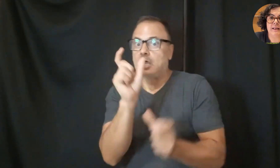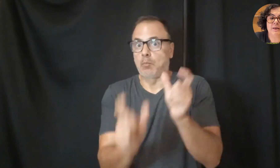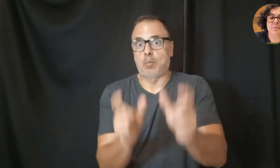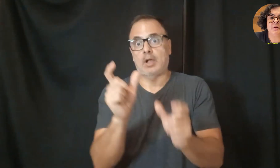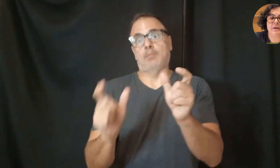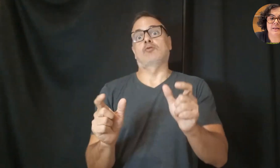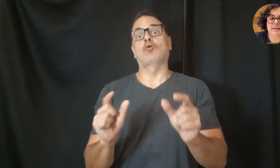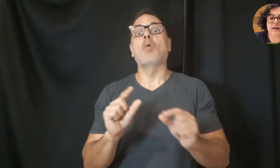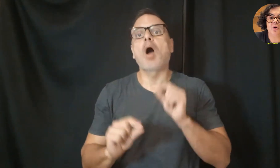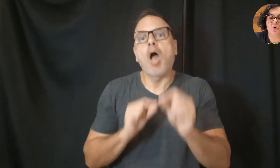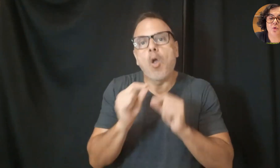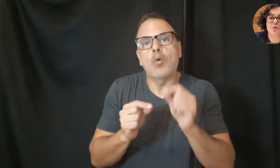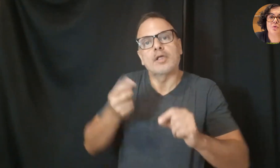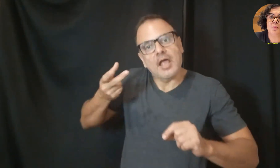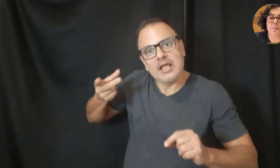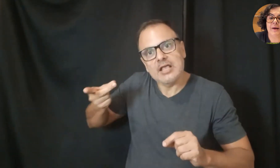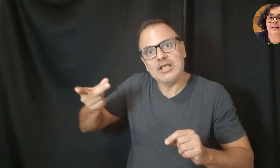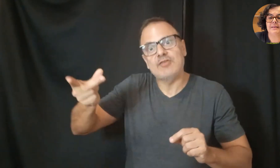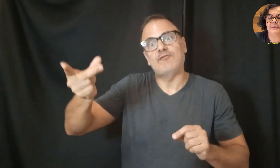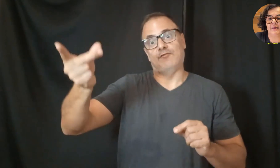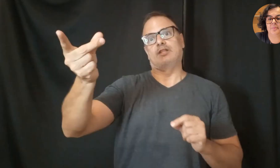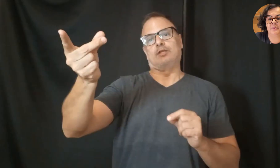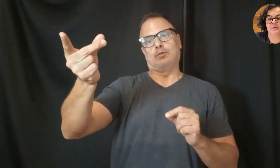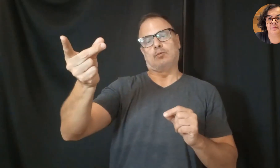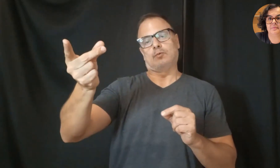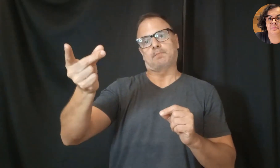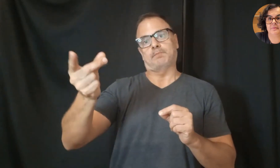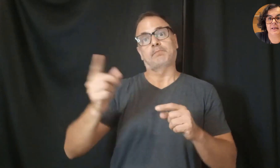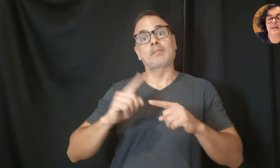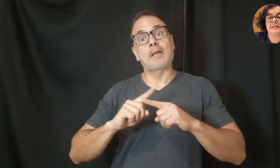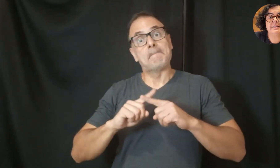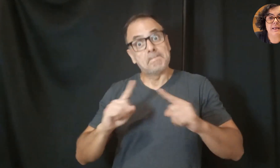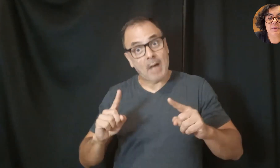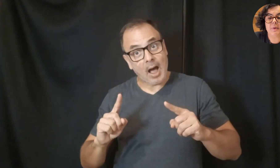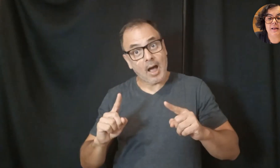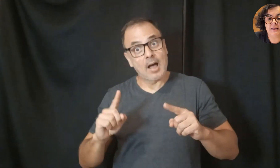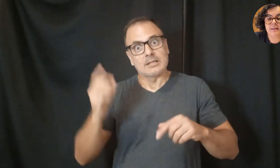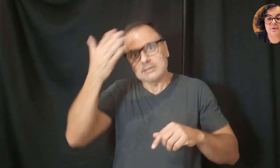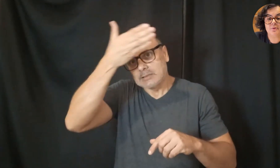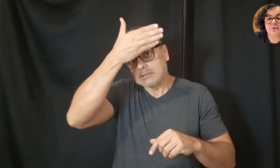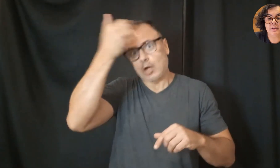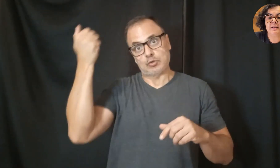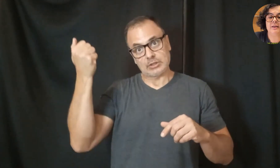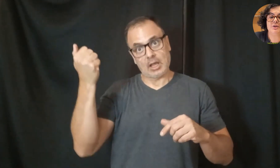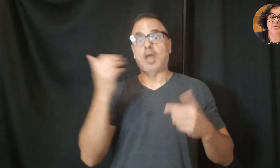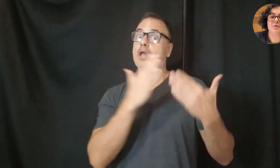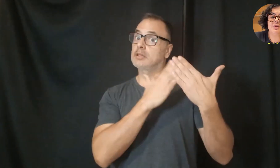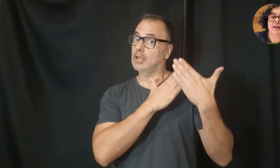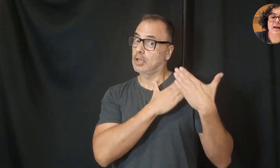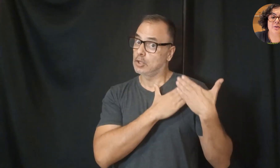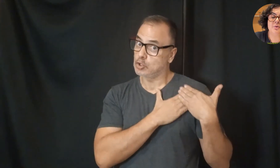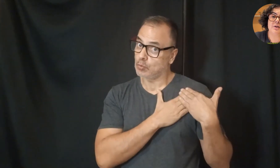que permanecerá conosco para sempre, sem que para isso deixemos de lado as